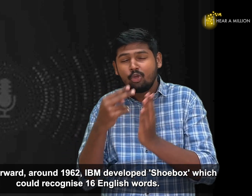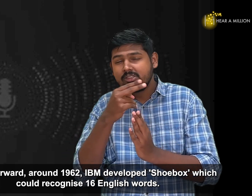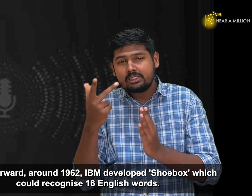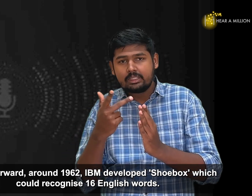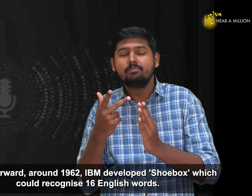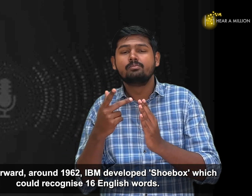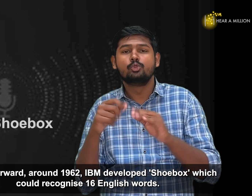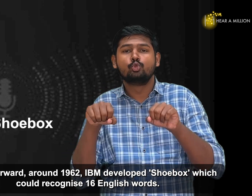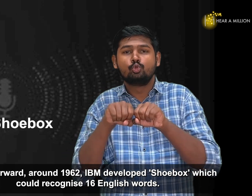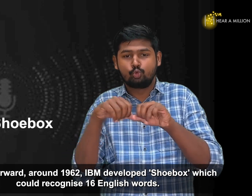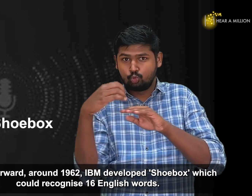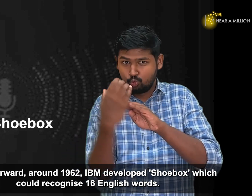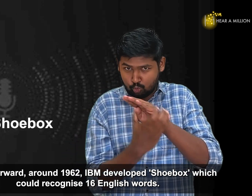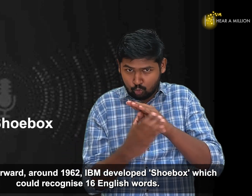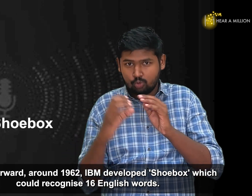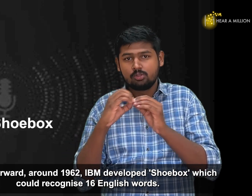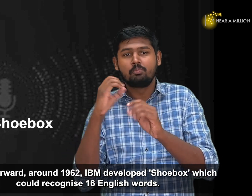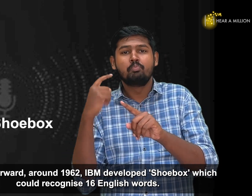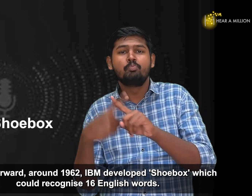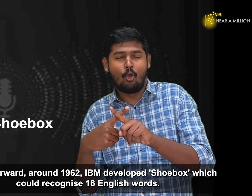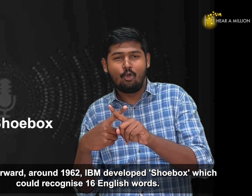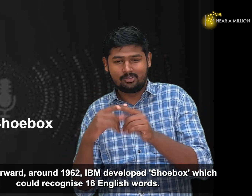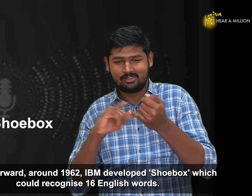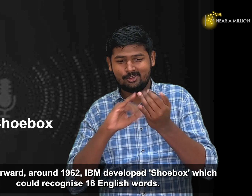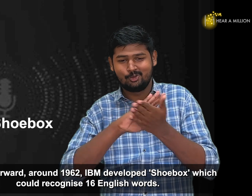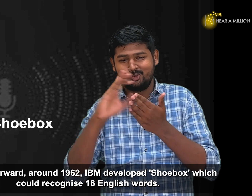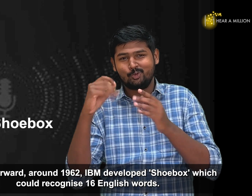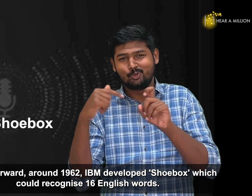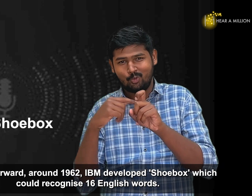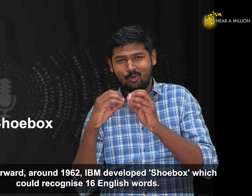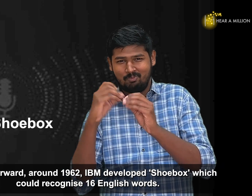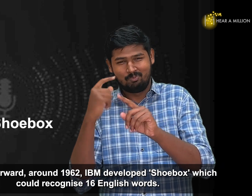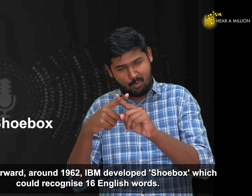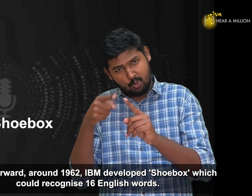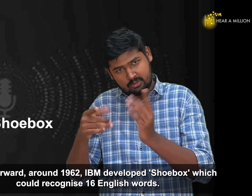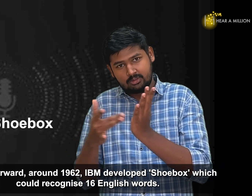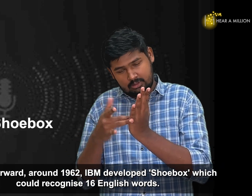जो 16 अंग्रेजी शब्दों को पहचान सकता था।